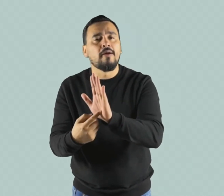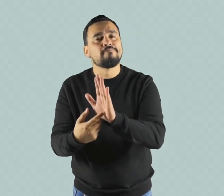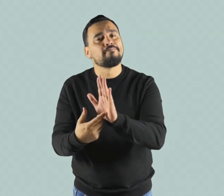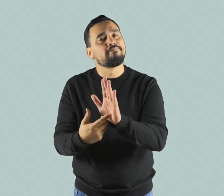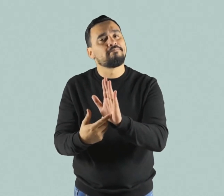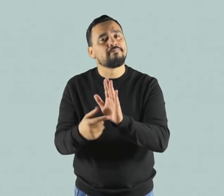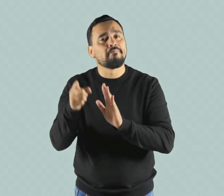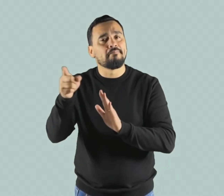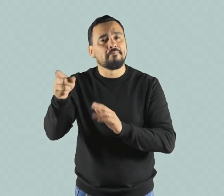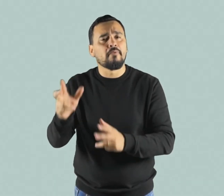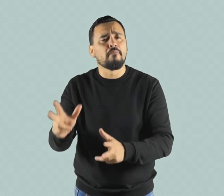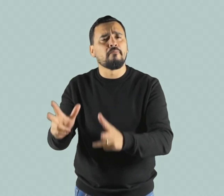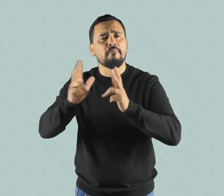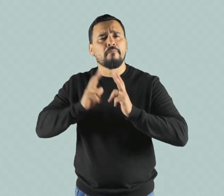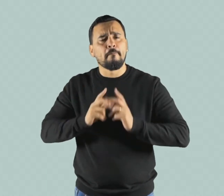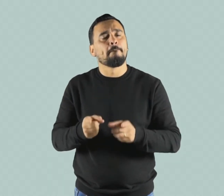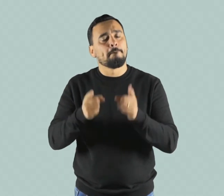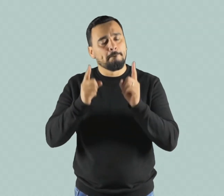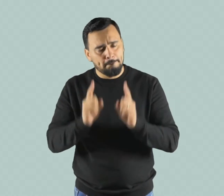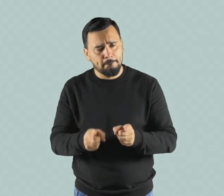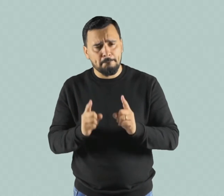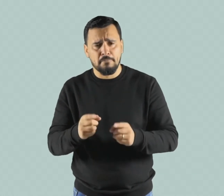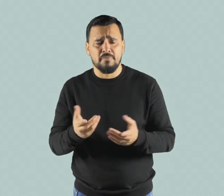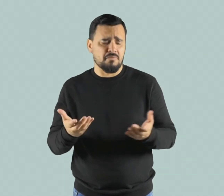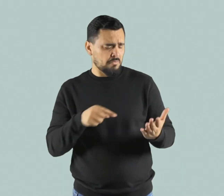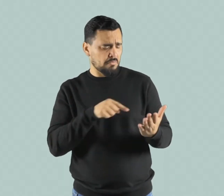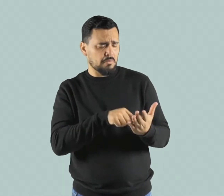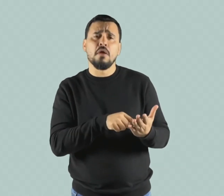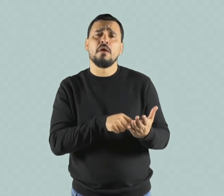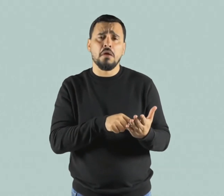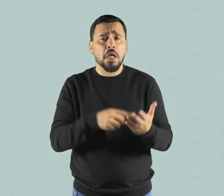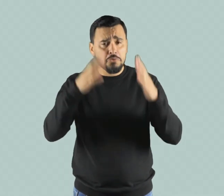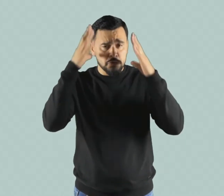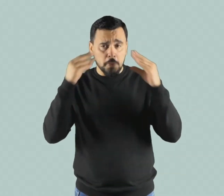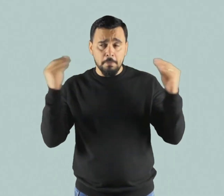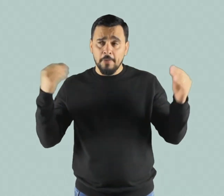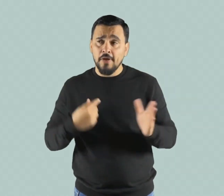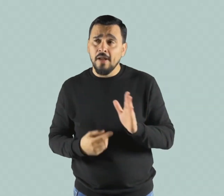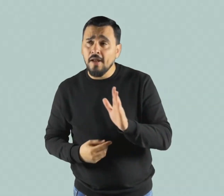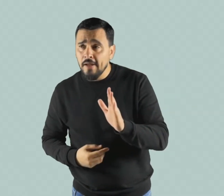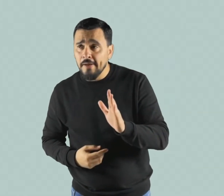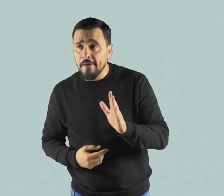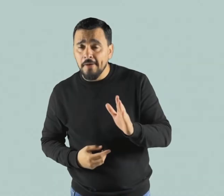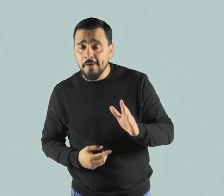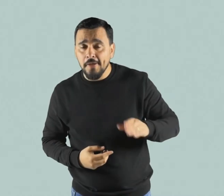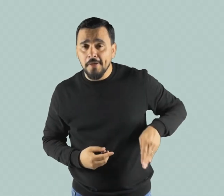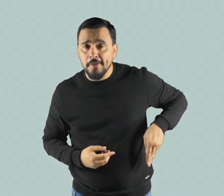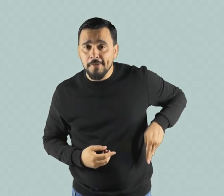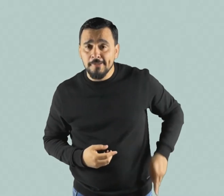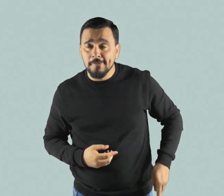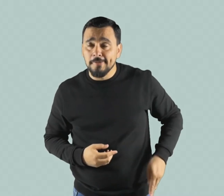dibujo. Pero siempre me respondían: es un sombrero.